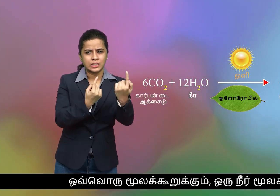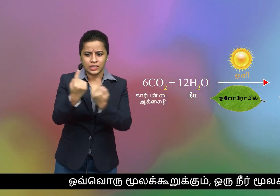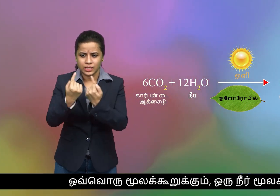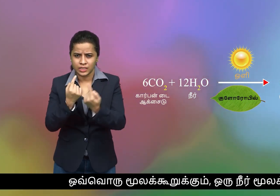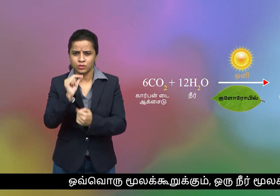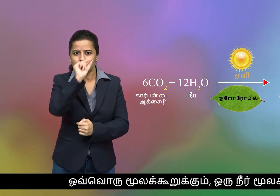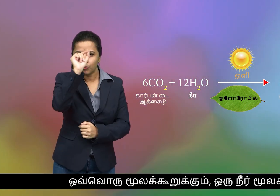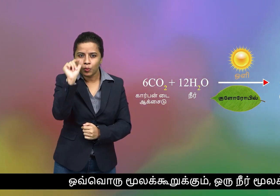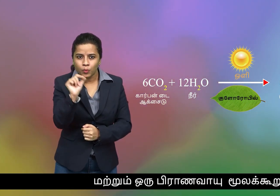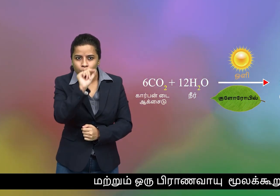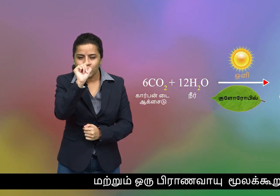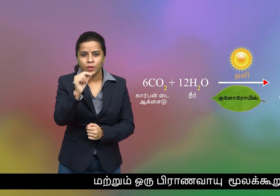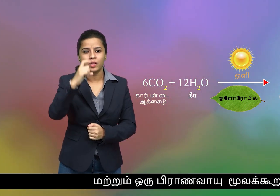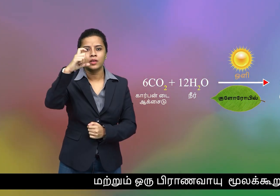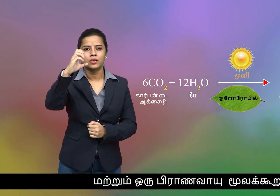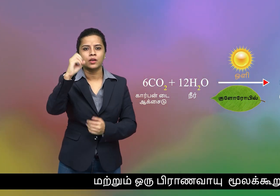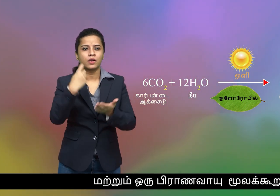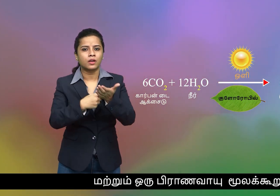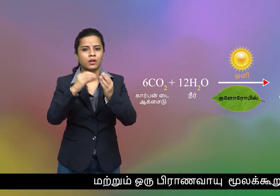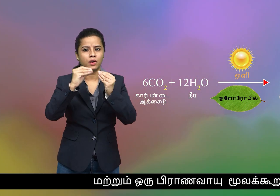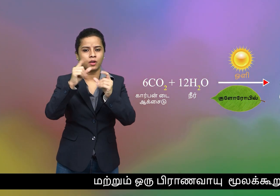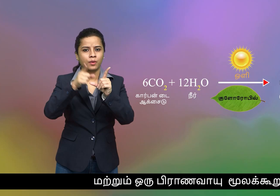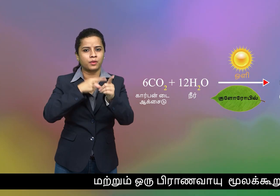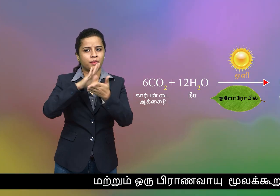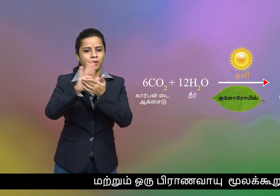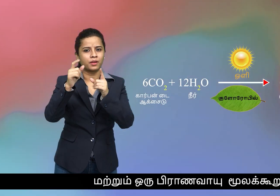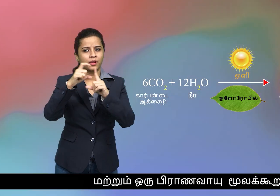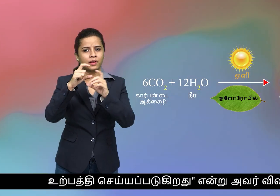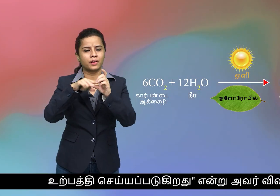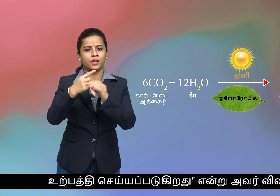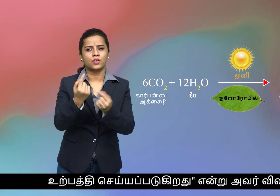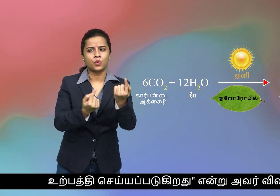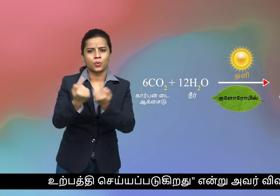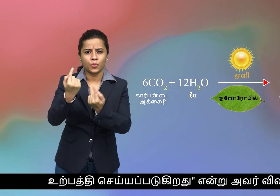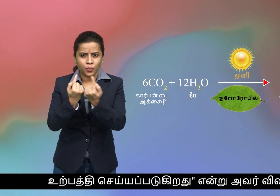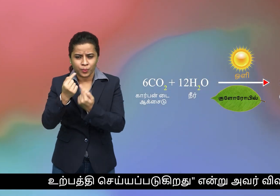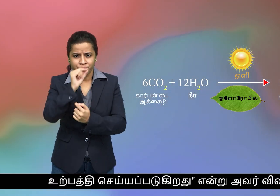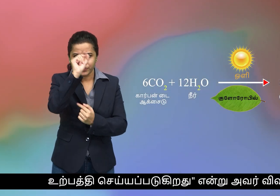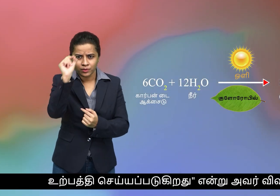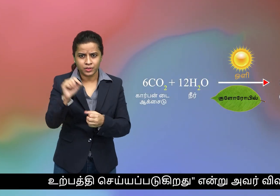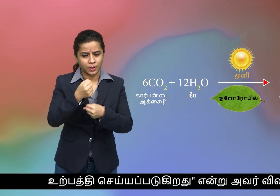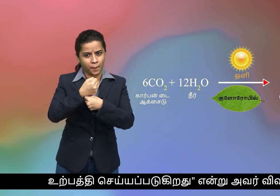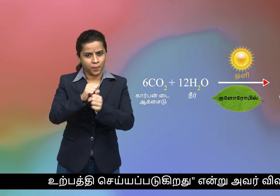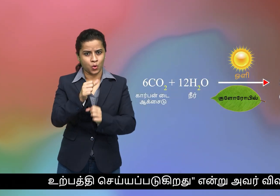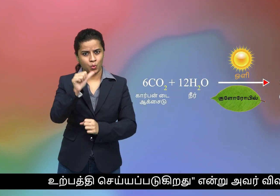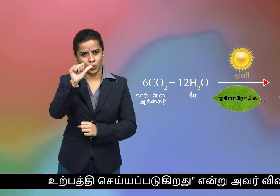நீர் மூலக்கூறு மற்றும் ஒரு பிராணவாயு மூலக்கூறு உற்பத்தி செய்யப்படுகிறது என்று அவர்